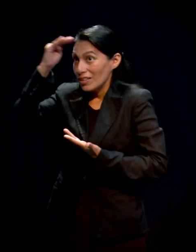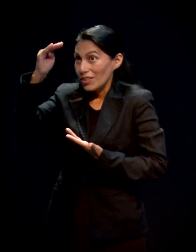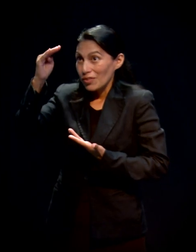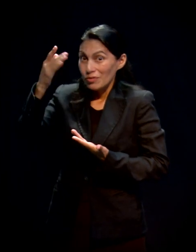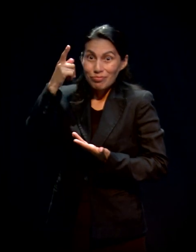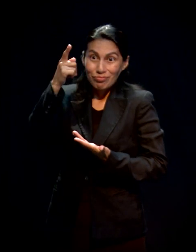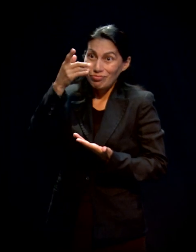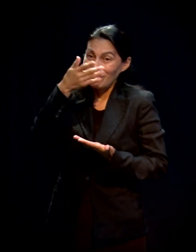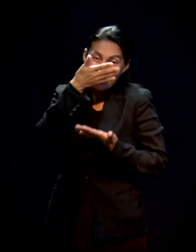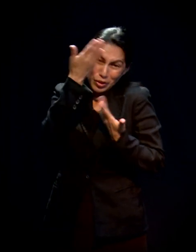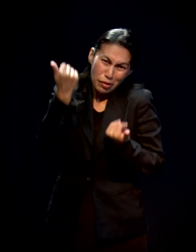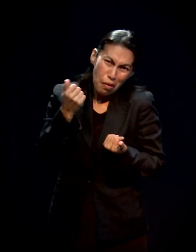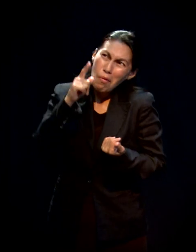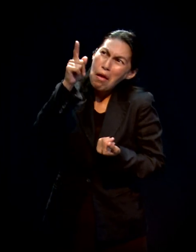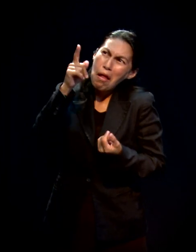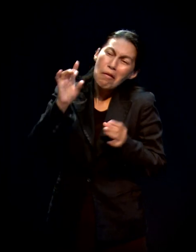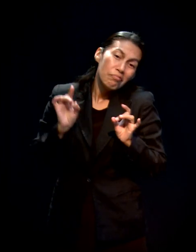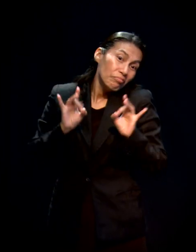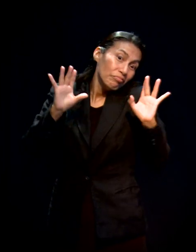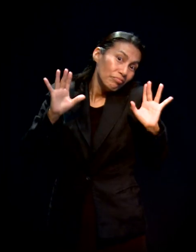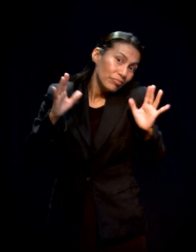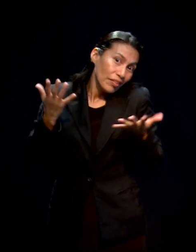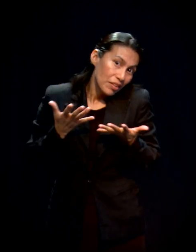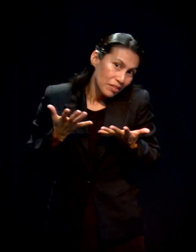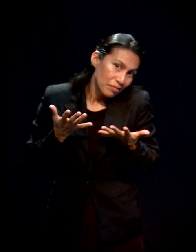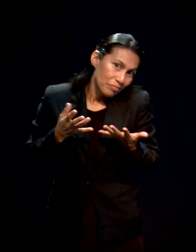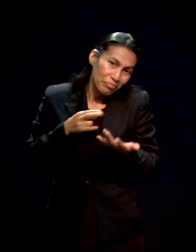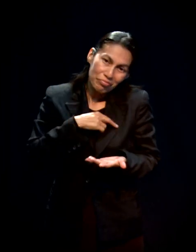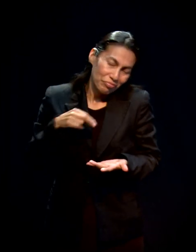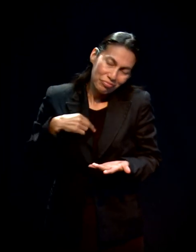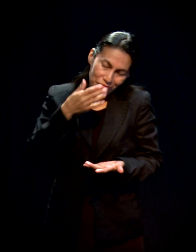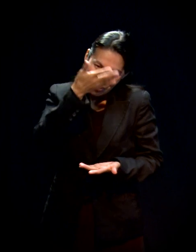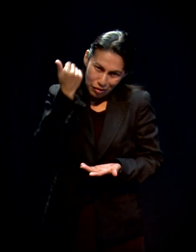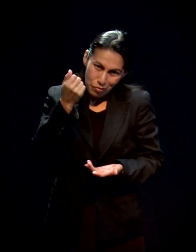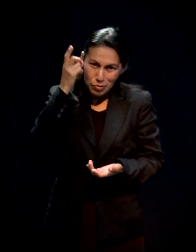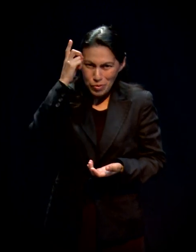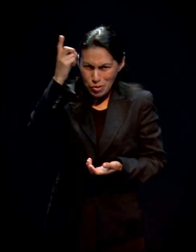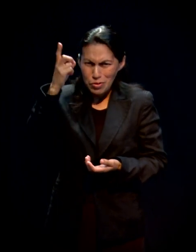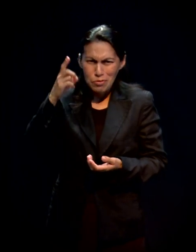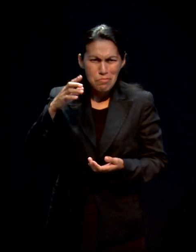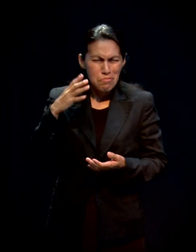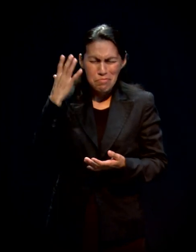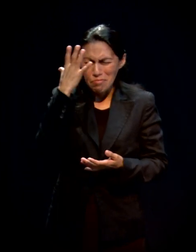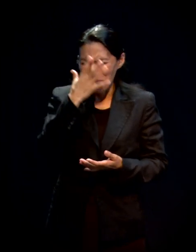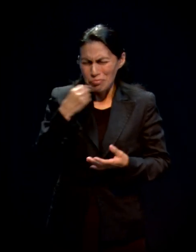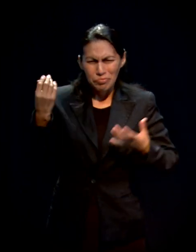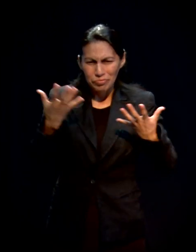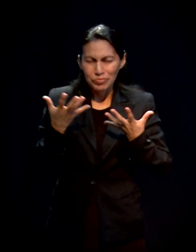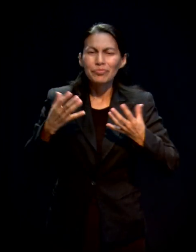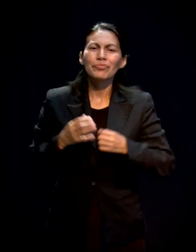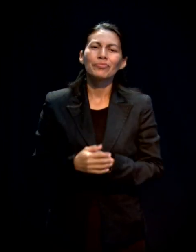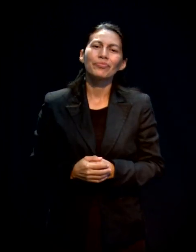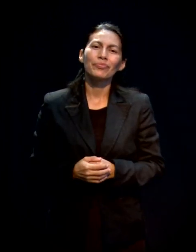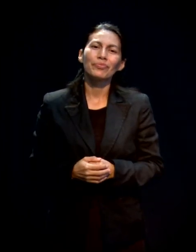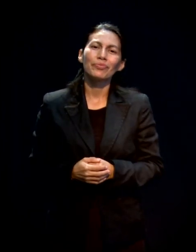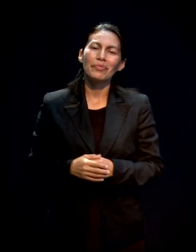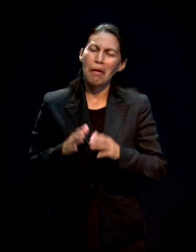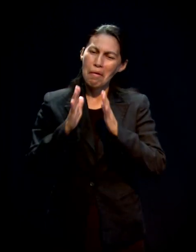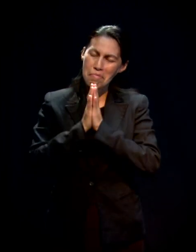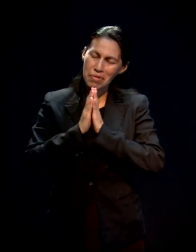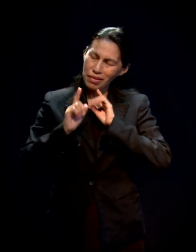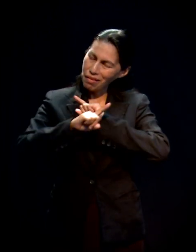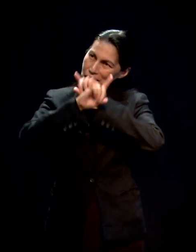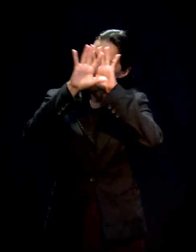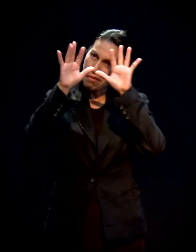pero en el momento preciso en un momento definido el señor va a ser maravilla amén gloria a dios y de oración por mi